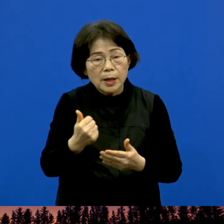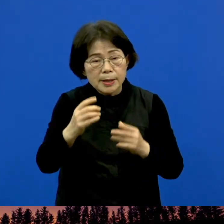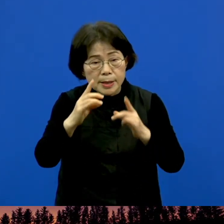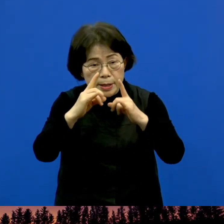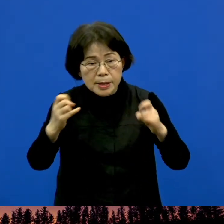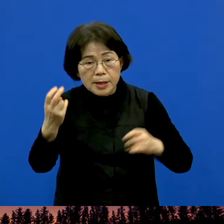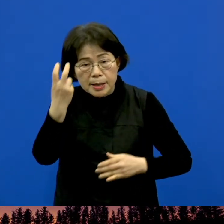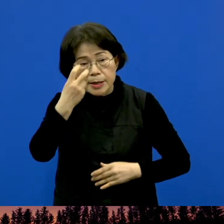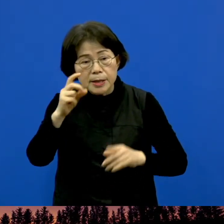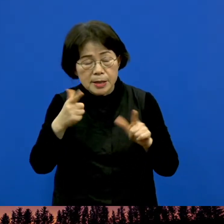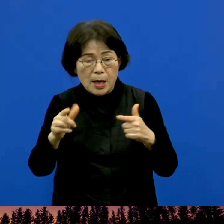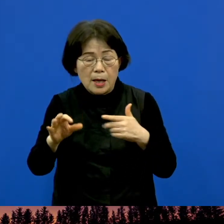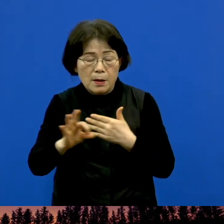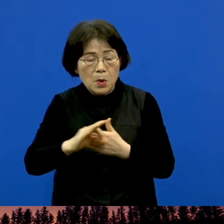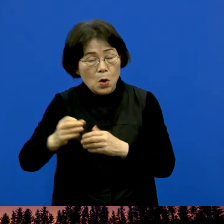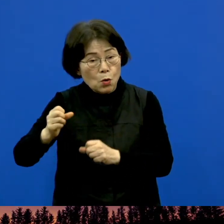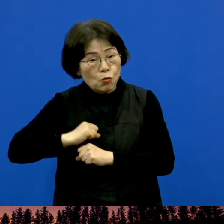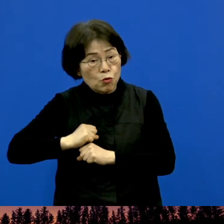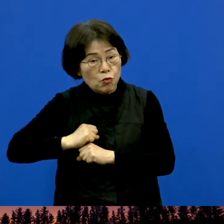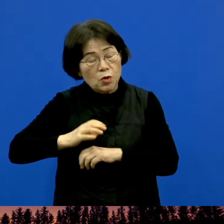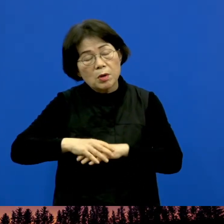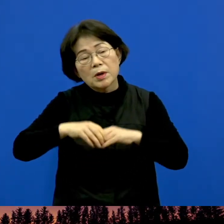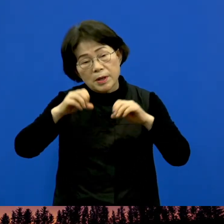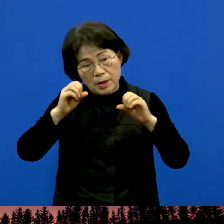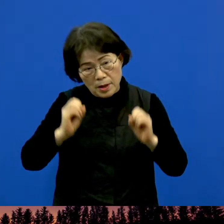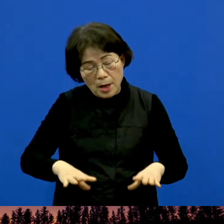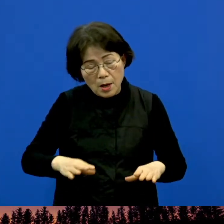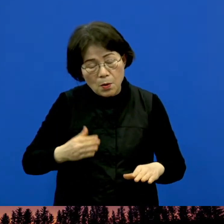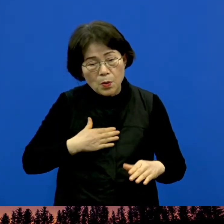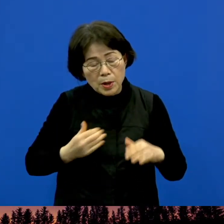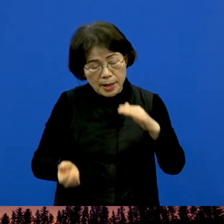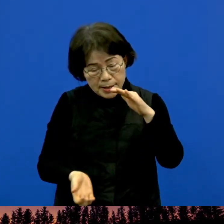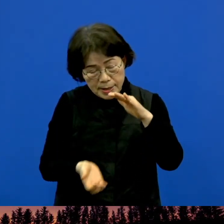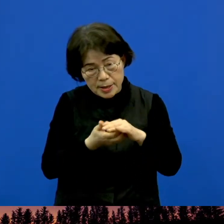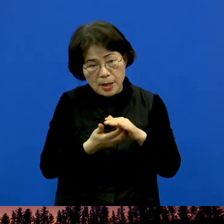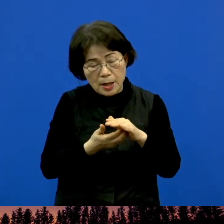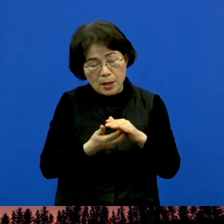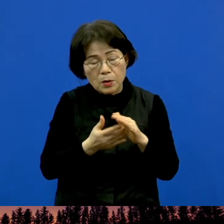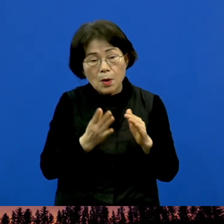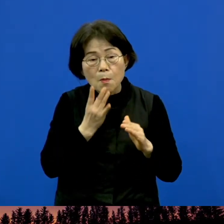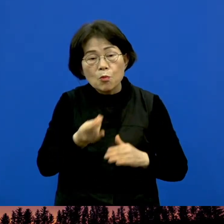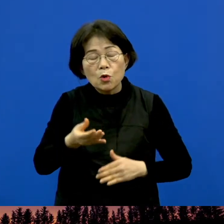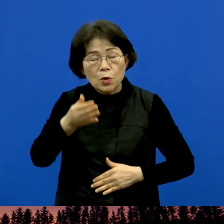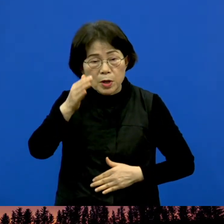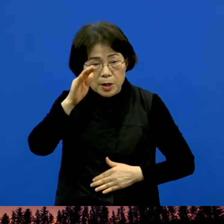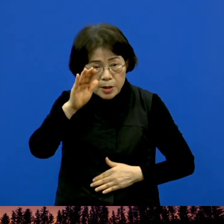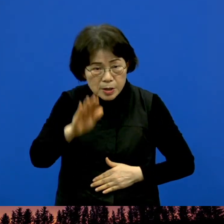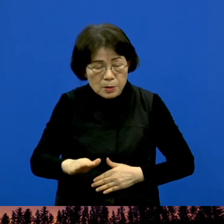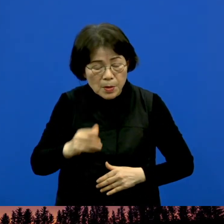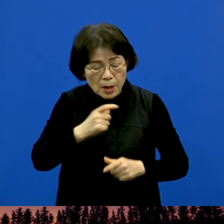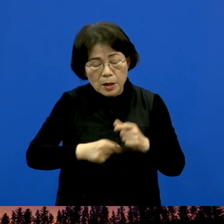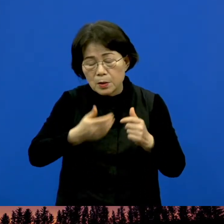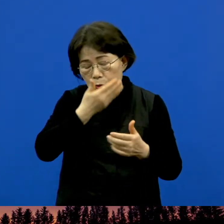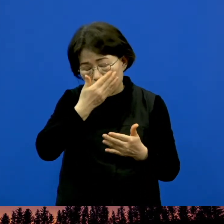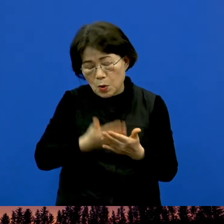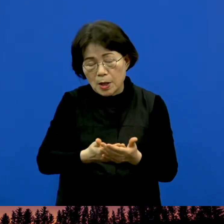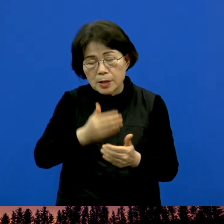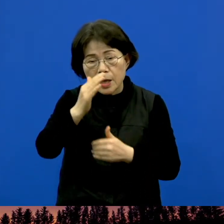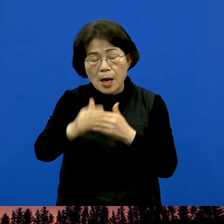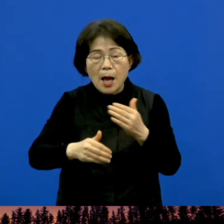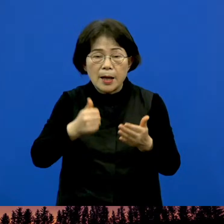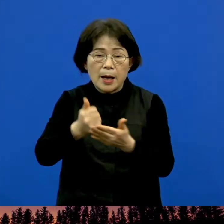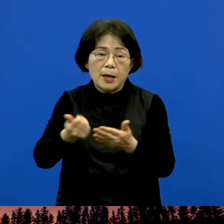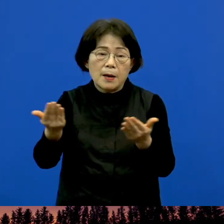있어야 합니다. 우리가 최선을 다하는 건 물론이지만 더 중요한 것은 그 일의 중심에 하나님이 계셔야